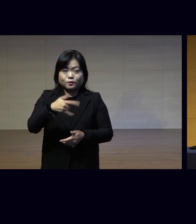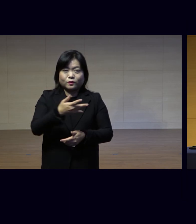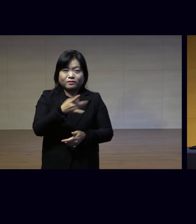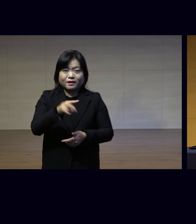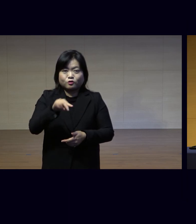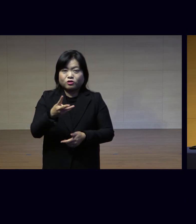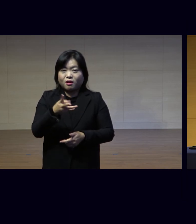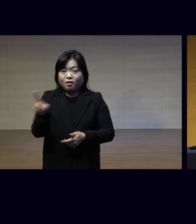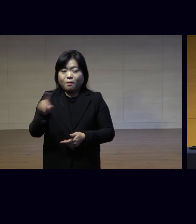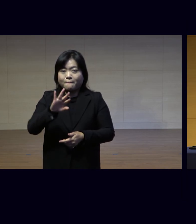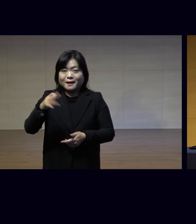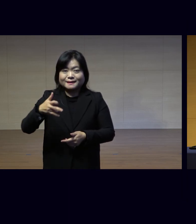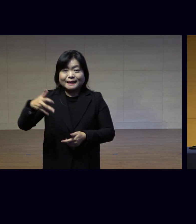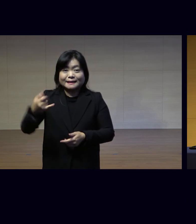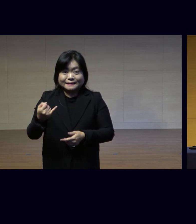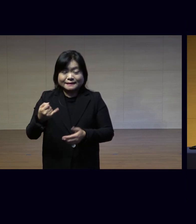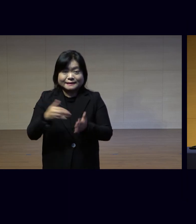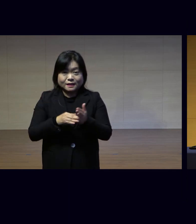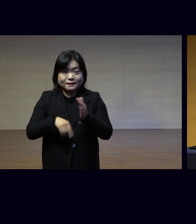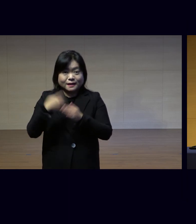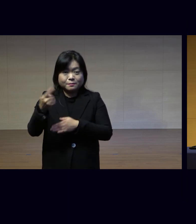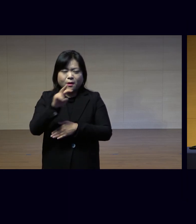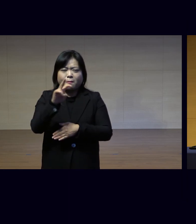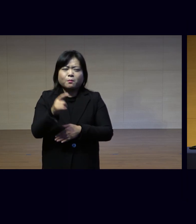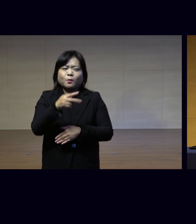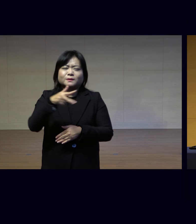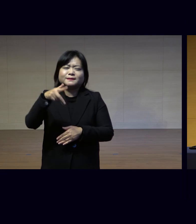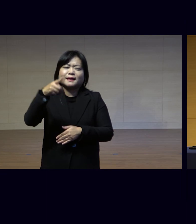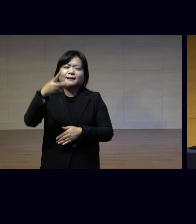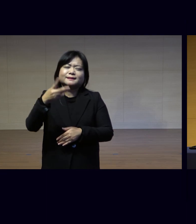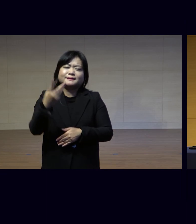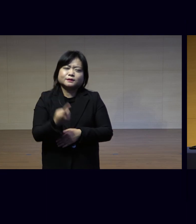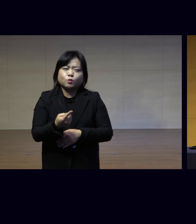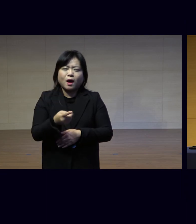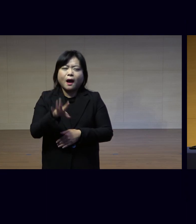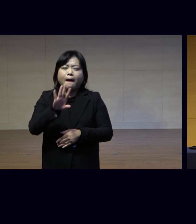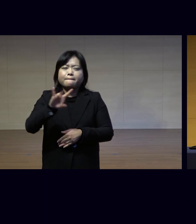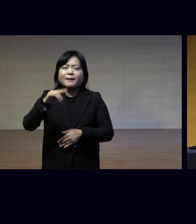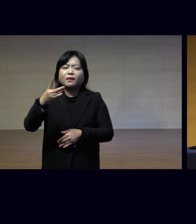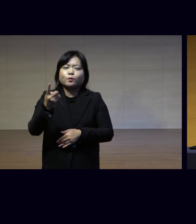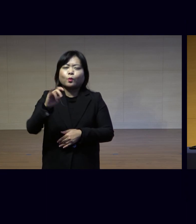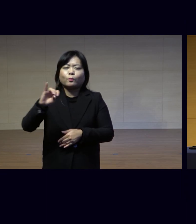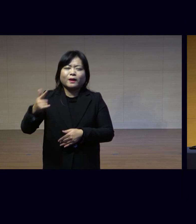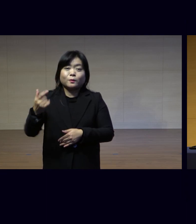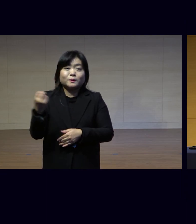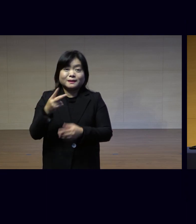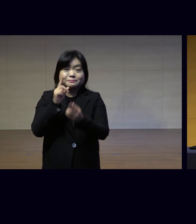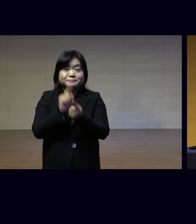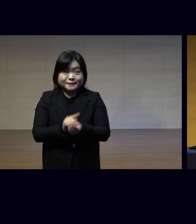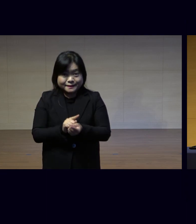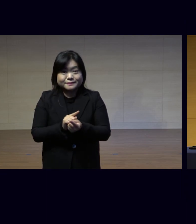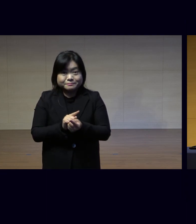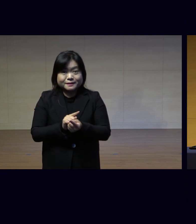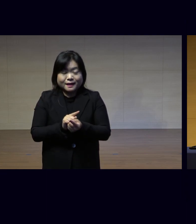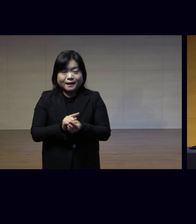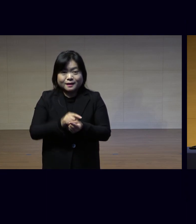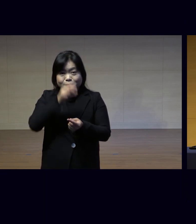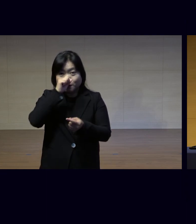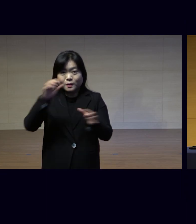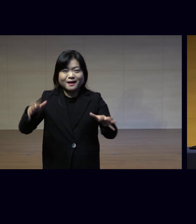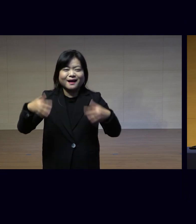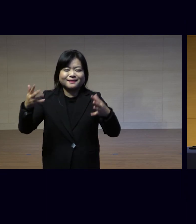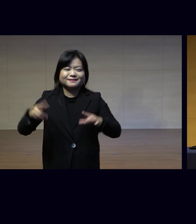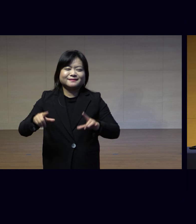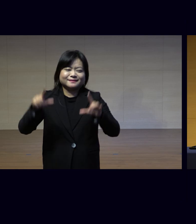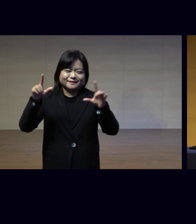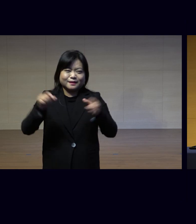문학에 이어서 다음 시간에는 이제 모차르트와 베토벤 음악 영역으로 우리 다시 찾아뵙겠습니다. 네, 좋은 가을